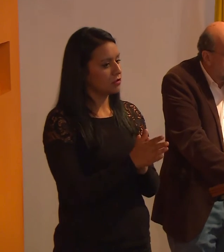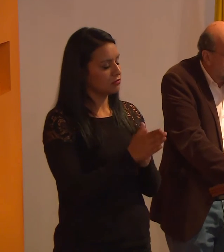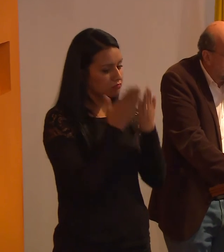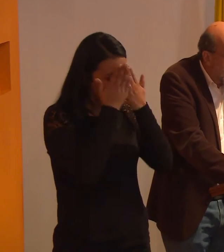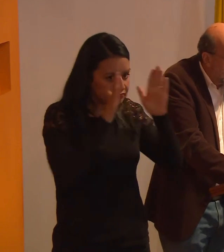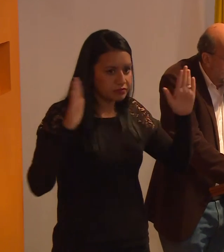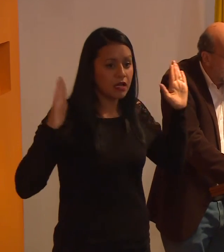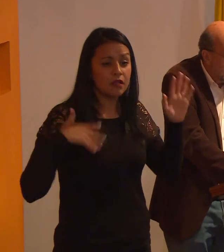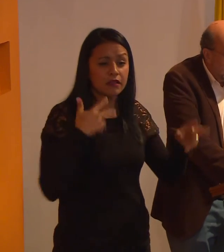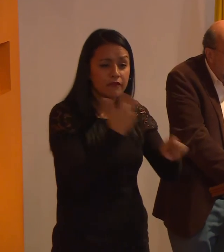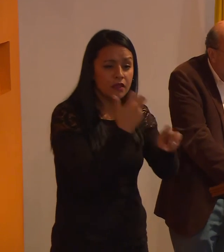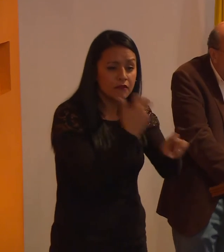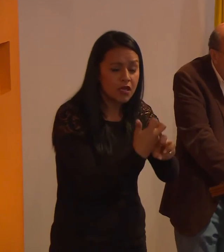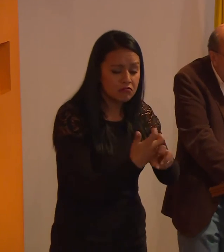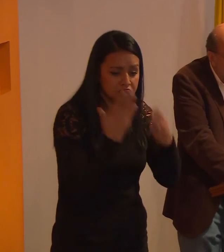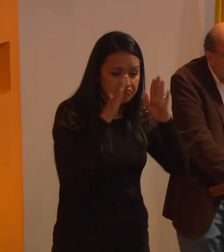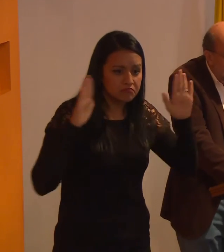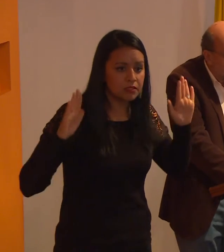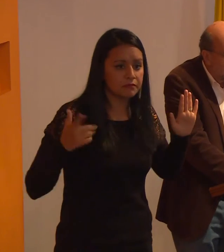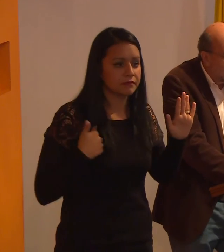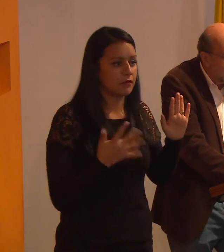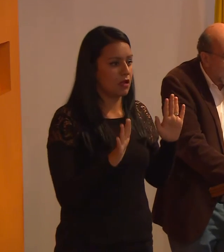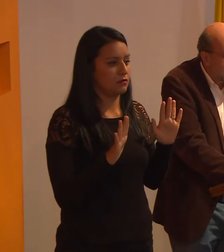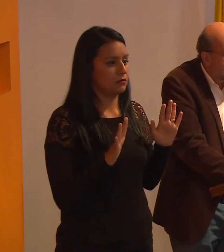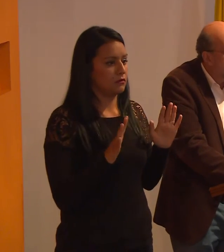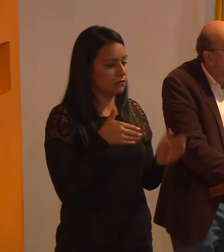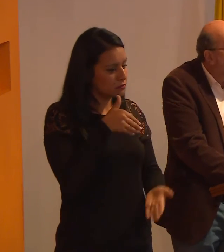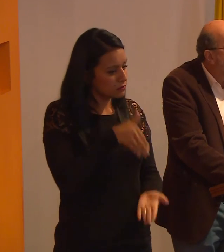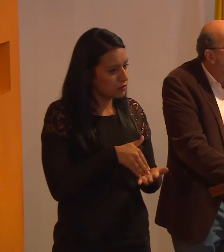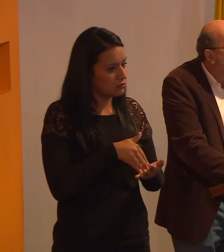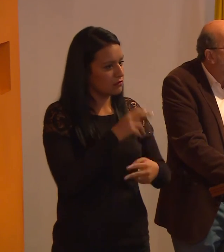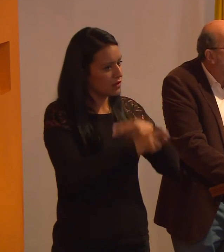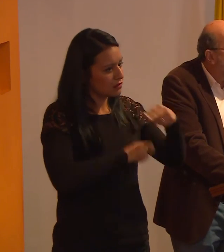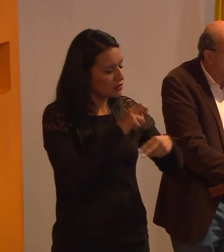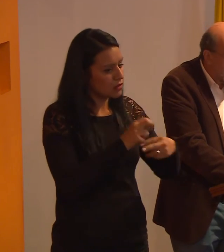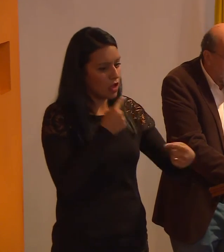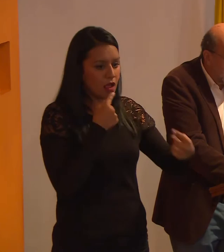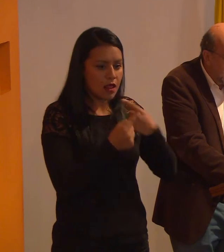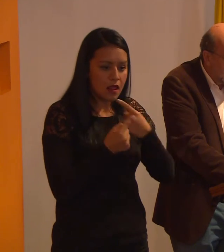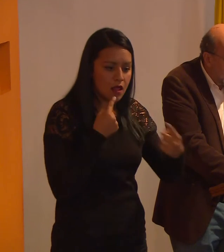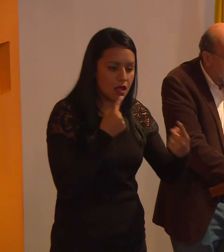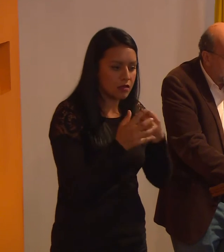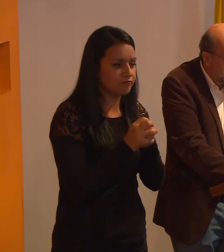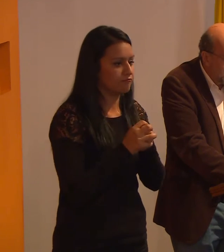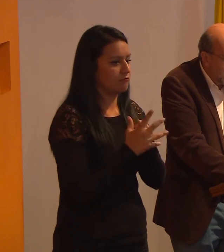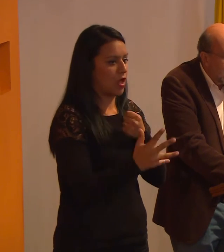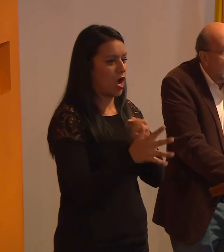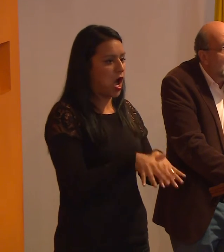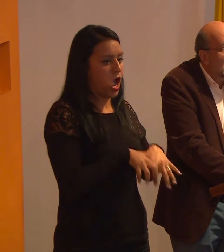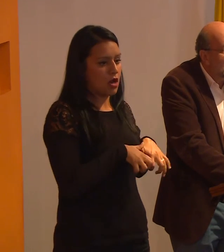las dificultades y mantendremos una actitud dialogante y sincera.